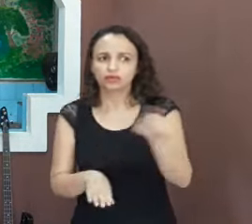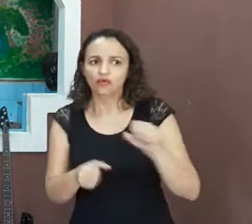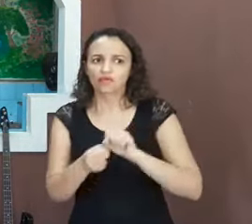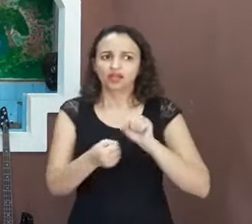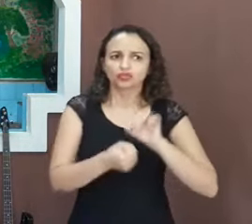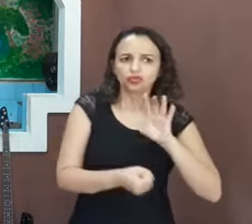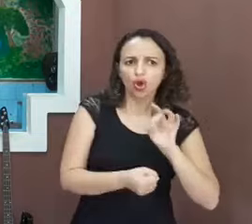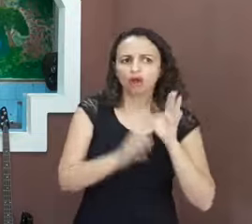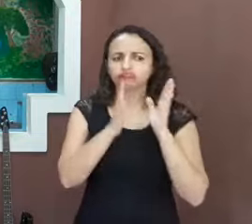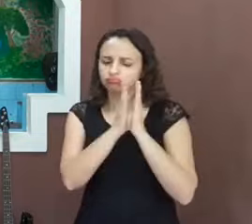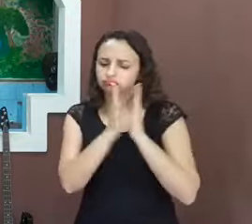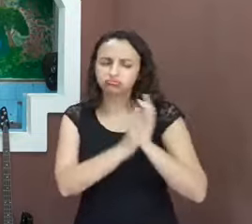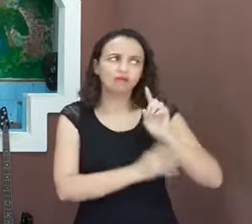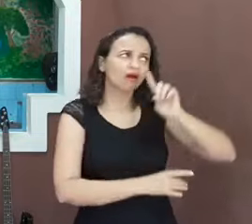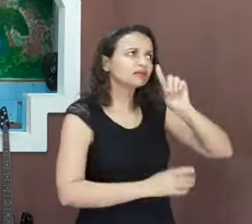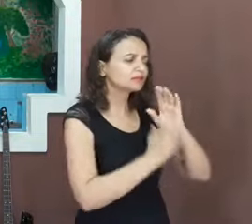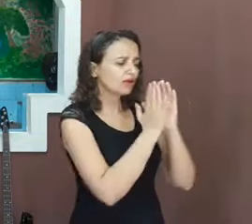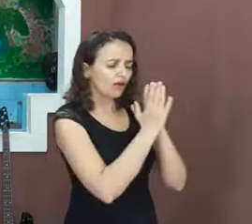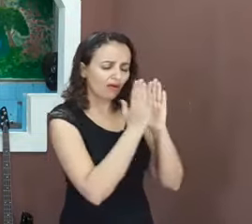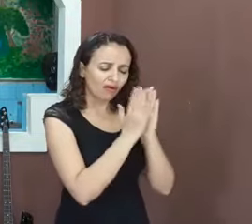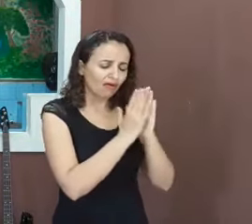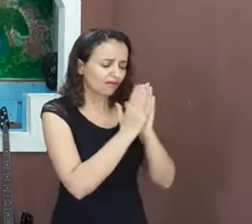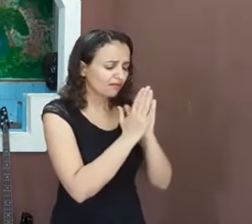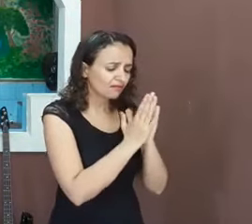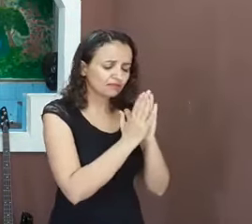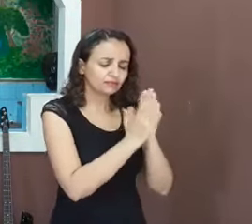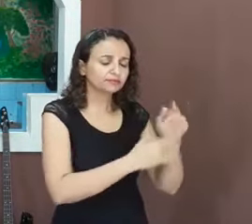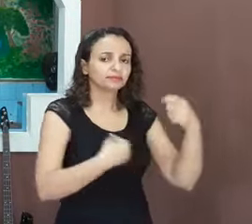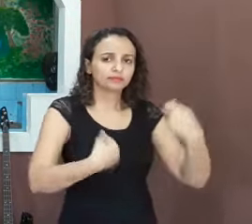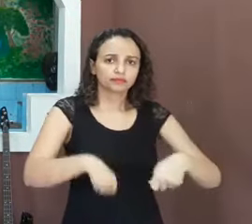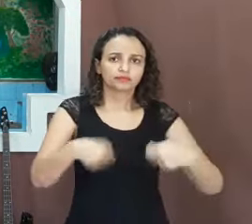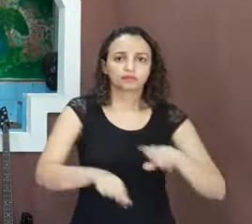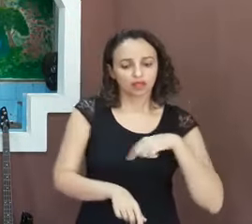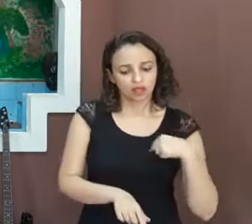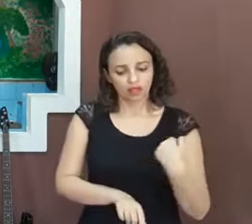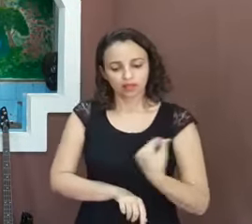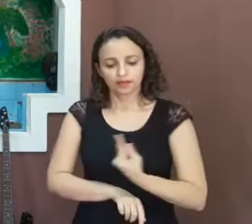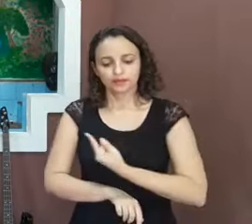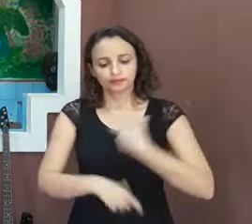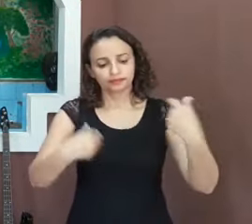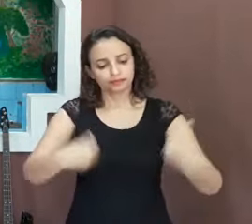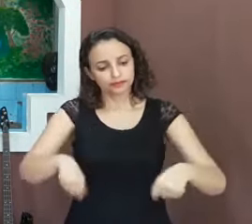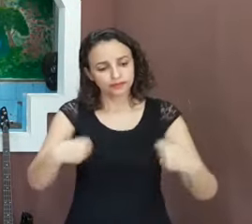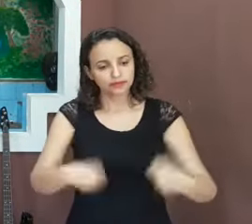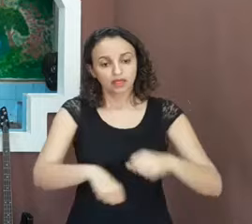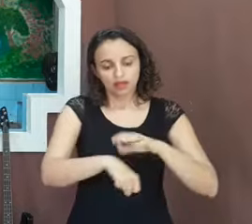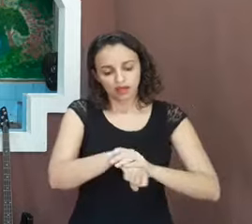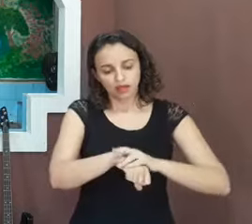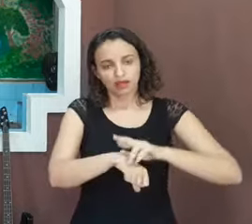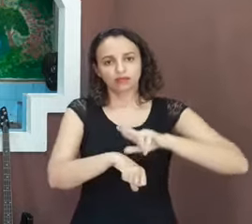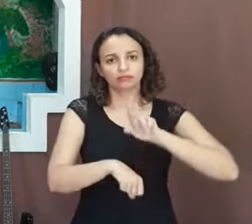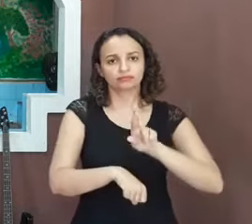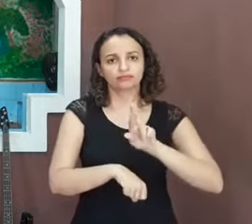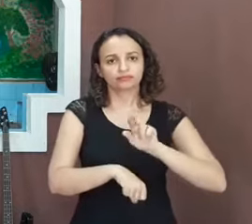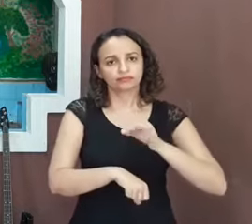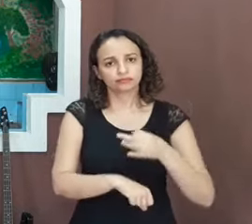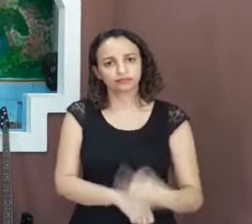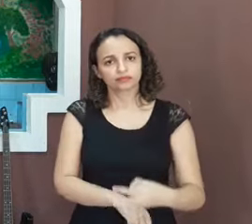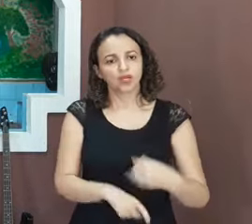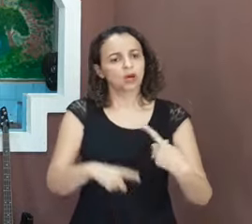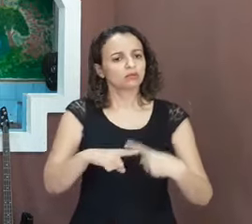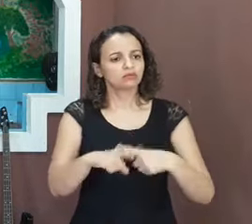é orar a Deus para que mude aquela situação. Então nós precisamos ter essa responsabilidade. Por que você